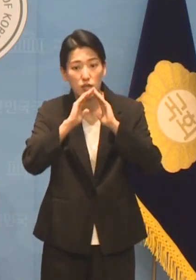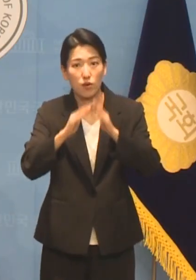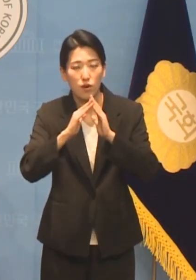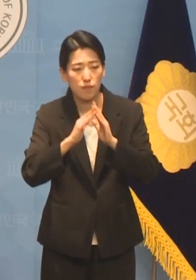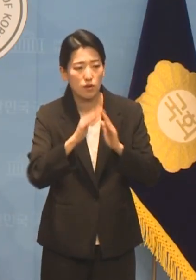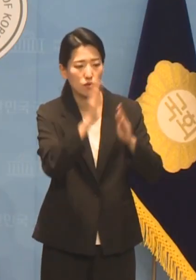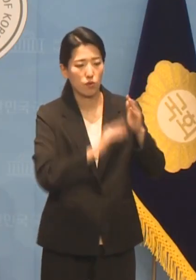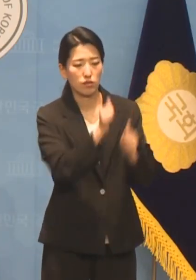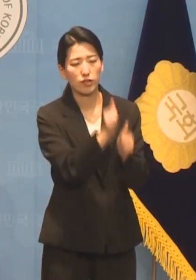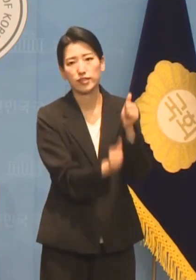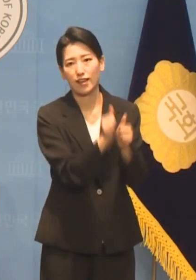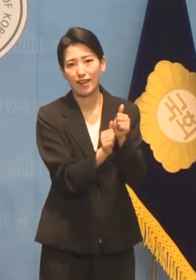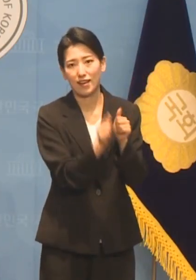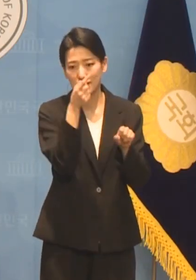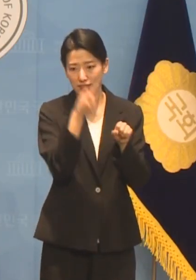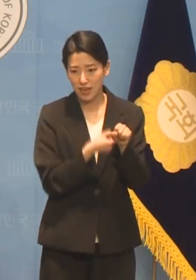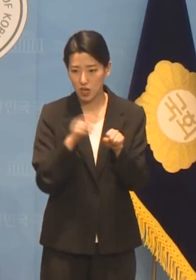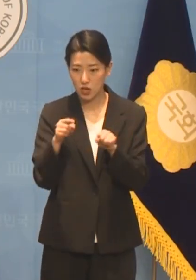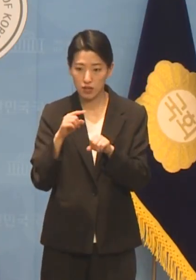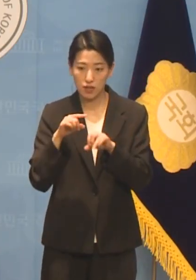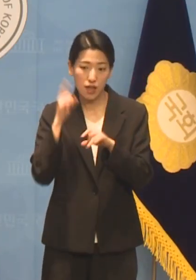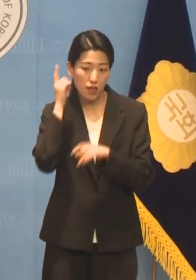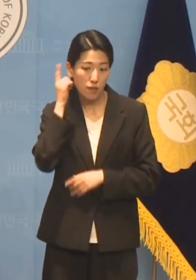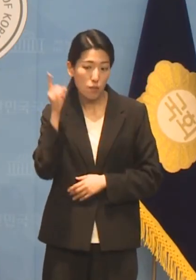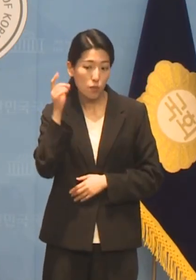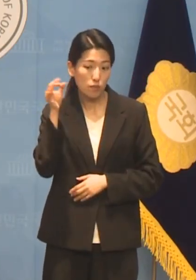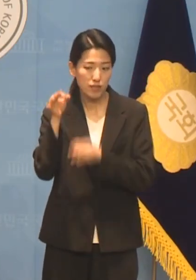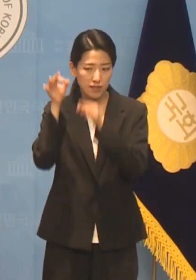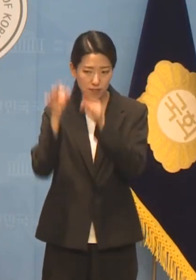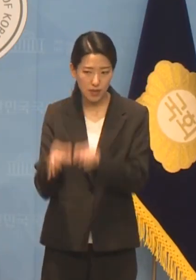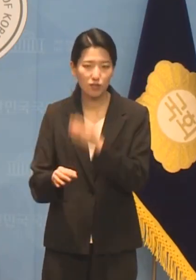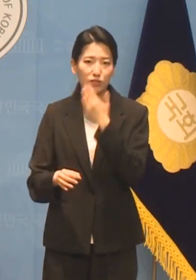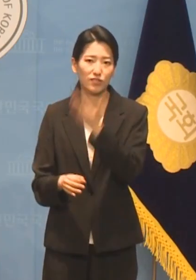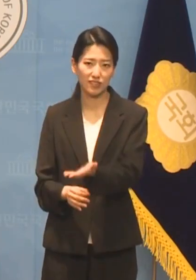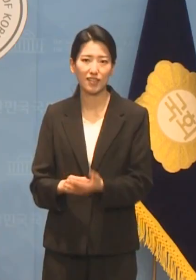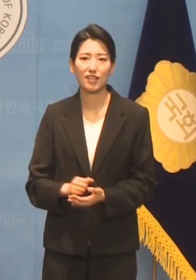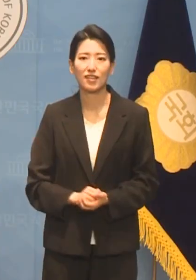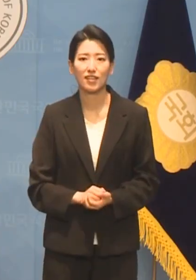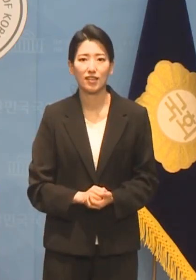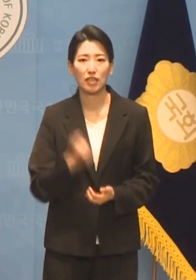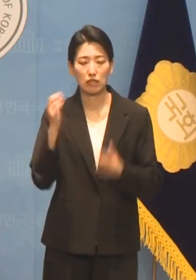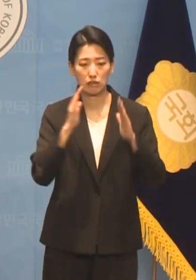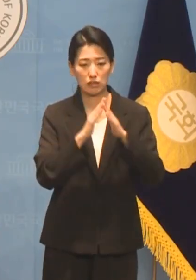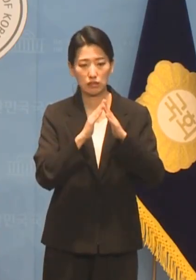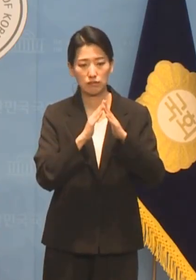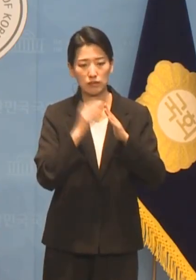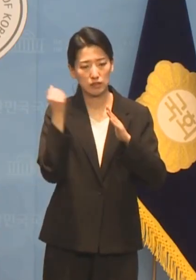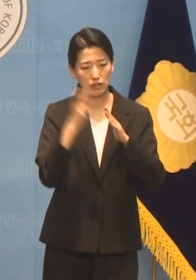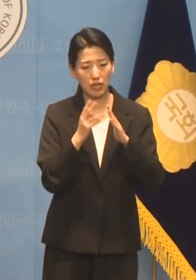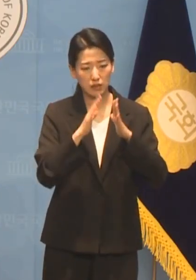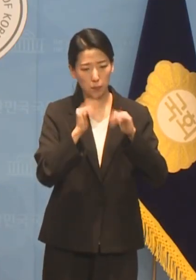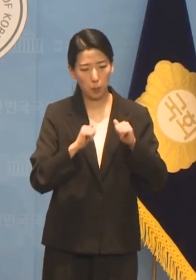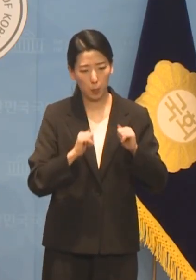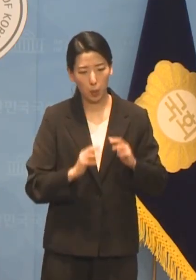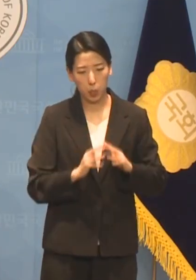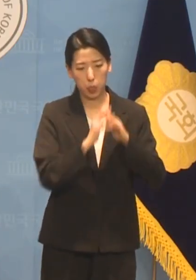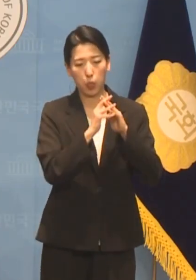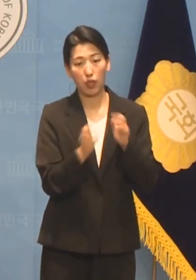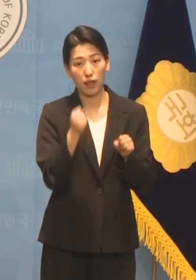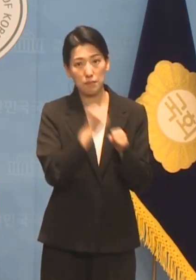구축으로 통신비 부담 낮추겠습니다. 과감한 재개발, 재건축 규제 완화로